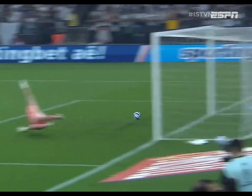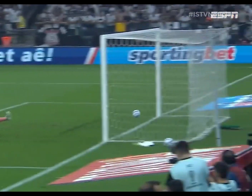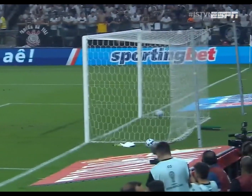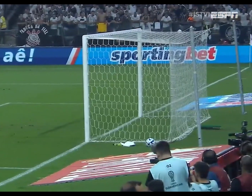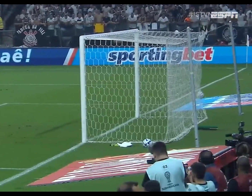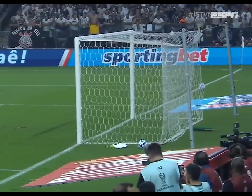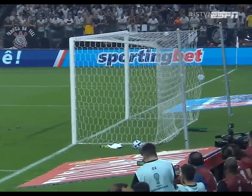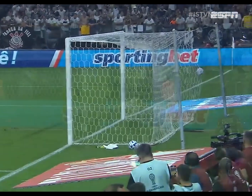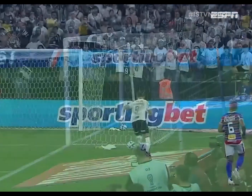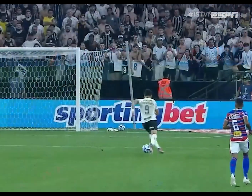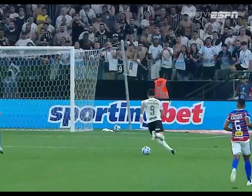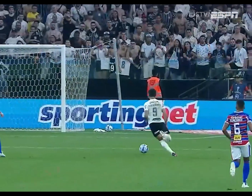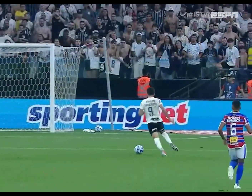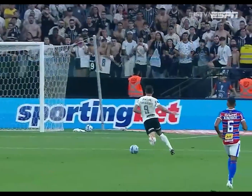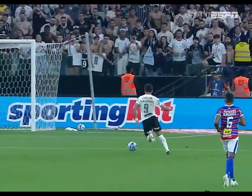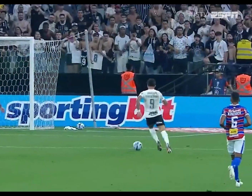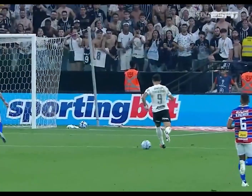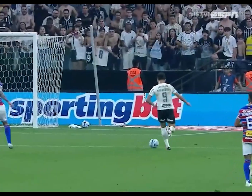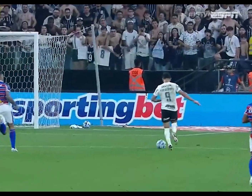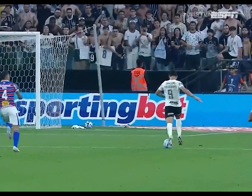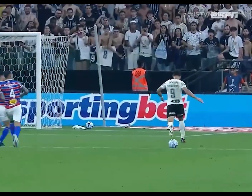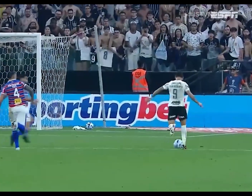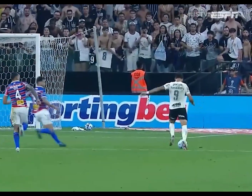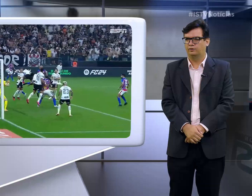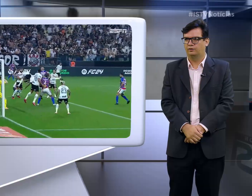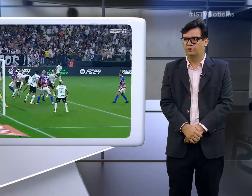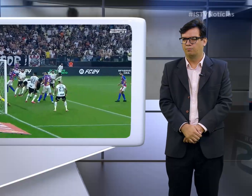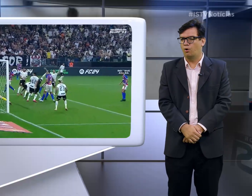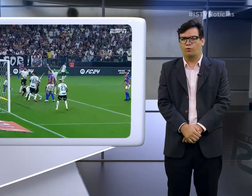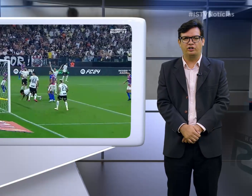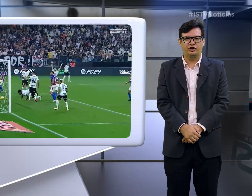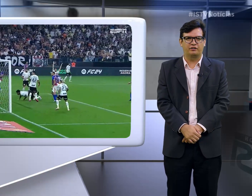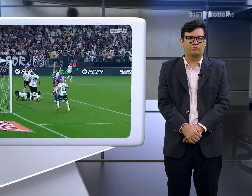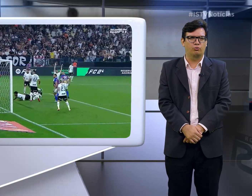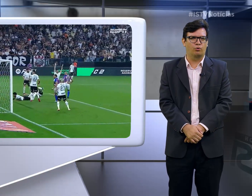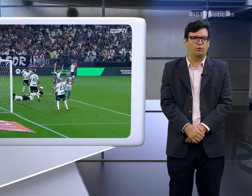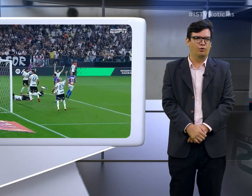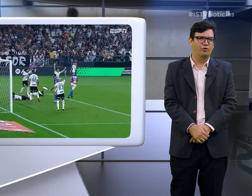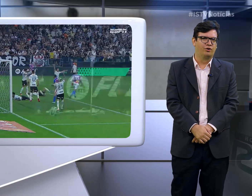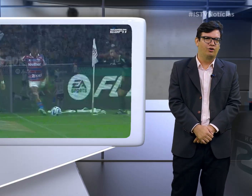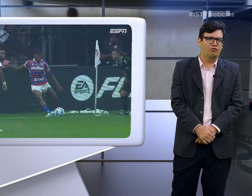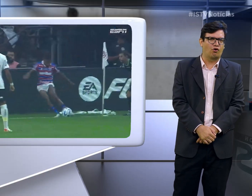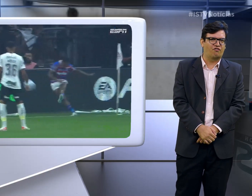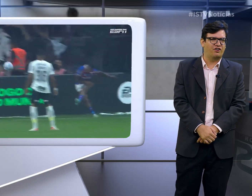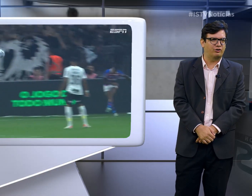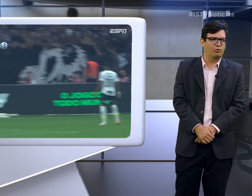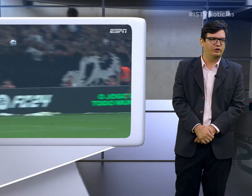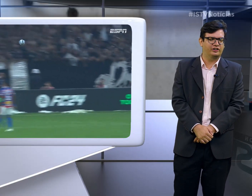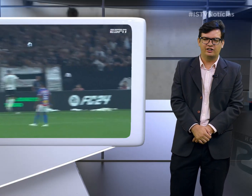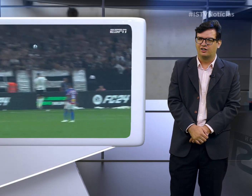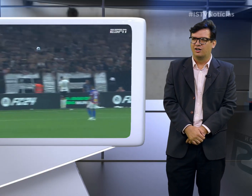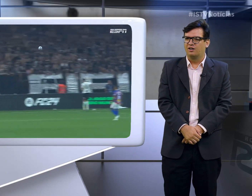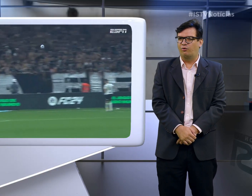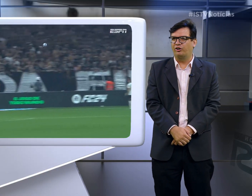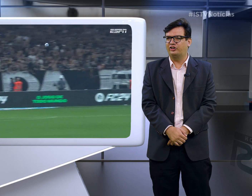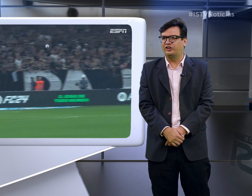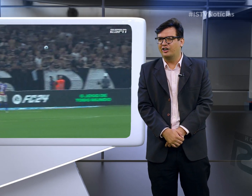Corinthians e Fortaleza, só nos resta esperar. Bom, corintiano tá tudo sofrendo hoje, né? Corintiano